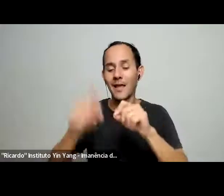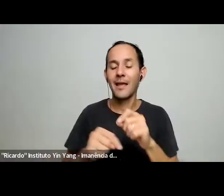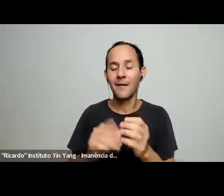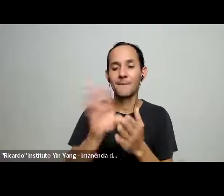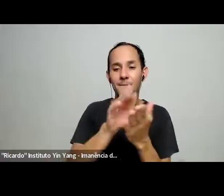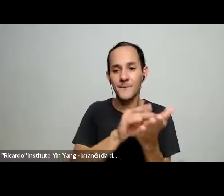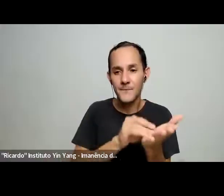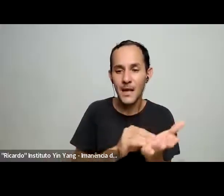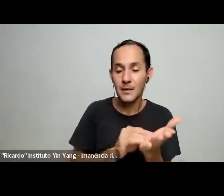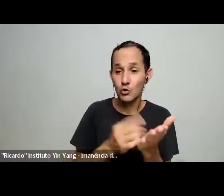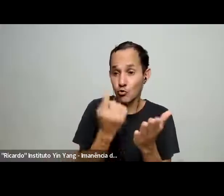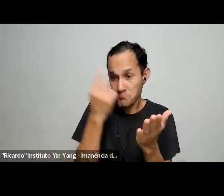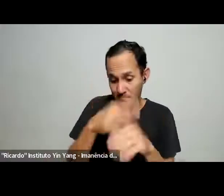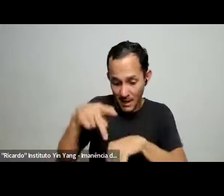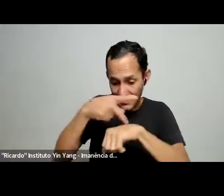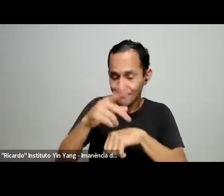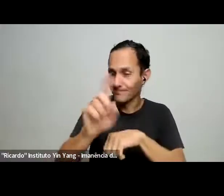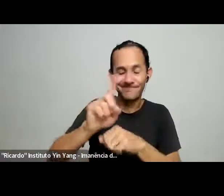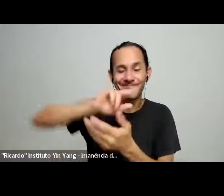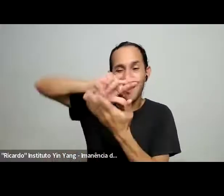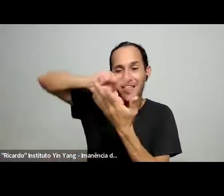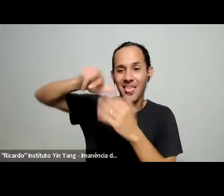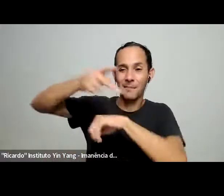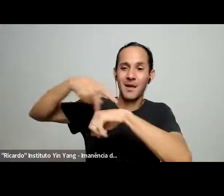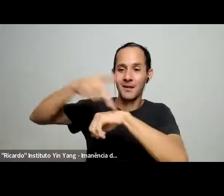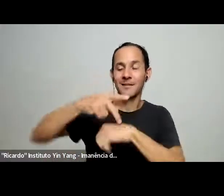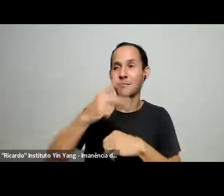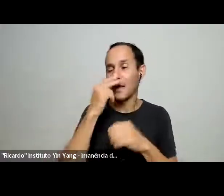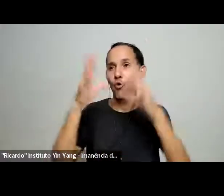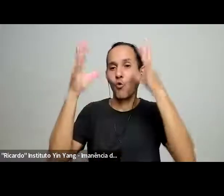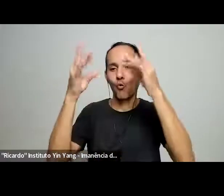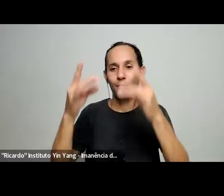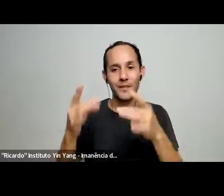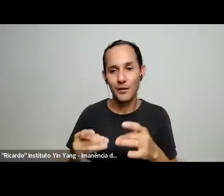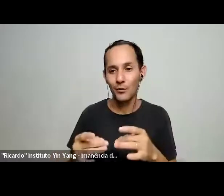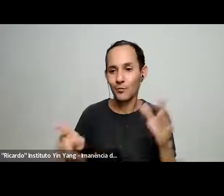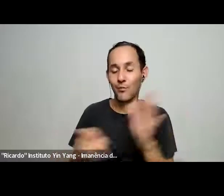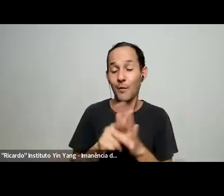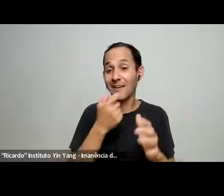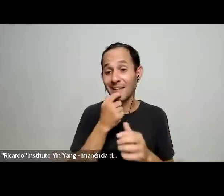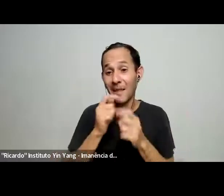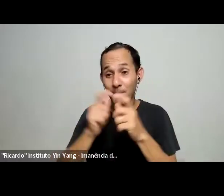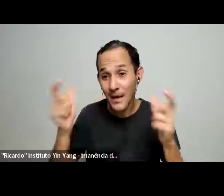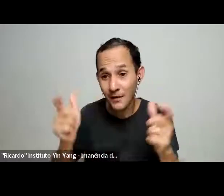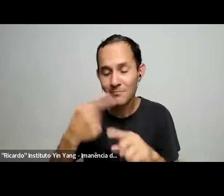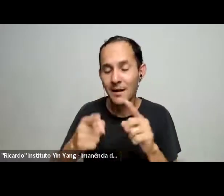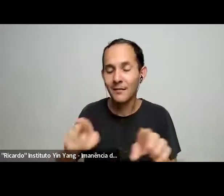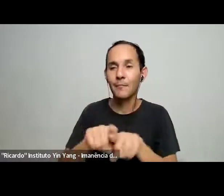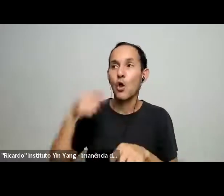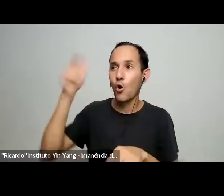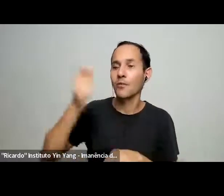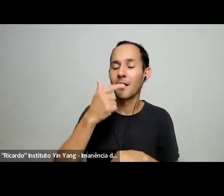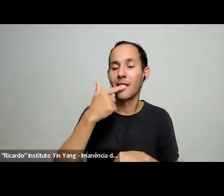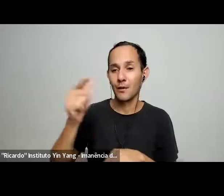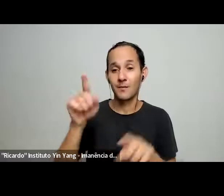são de muitos países e conteúdo quase que exclusivamente em inglês, mas você tem publicações em outras línguas